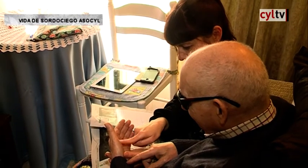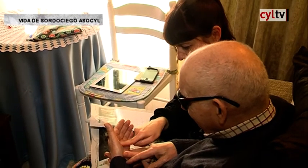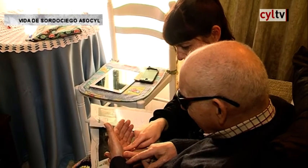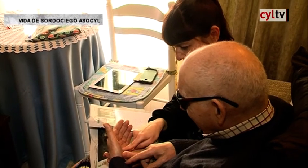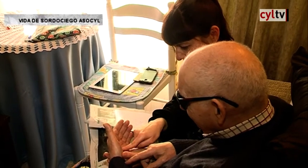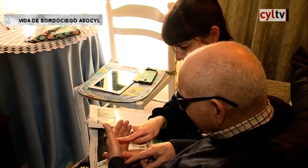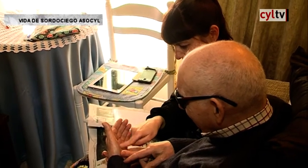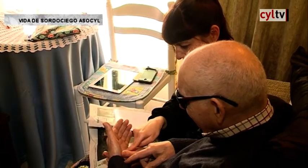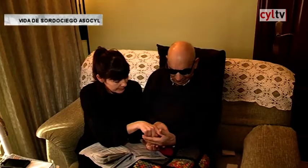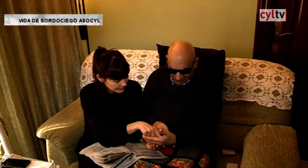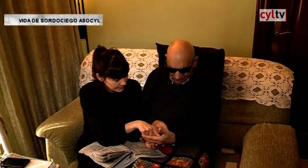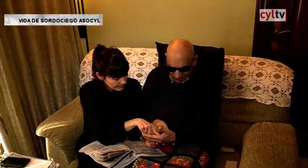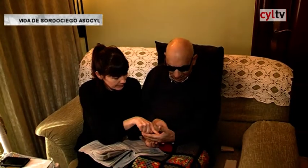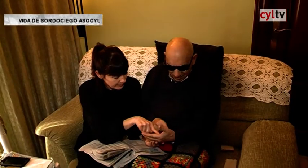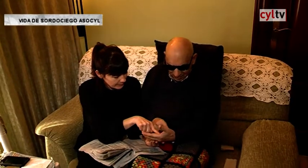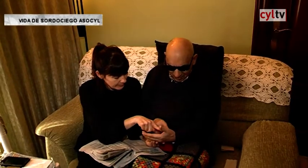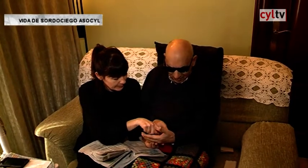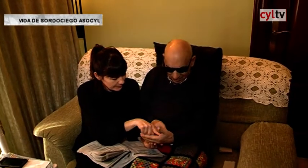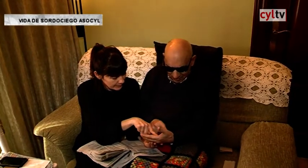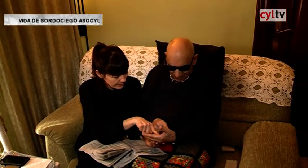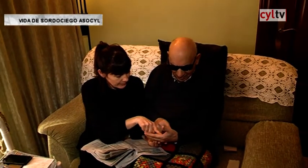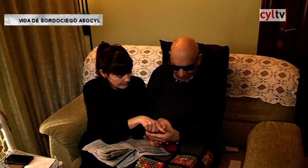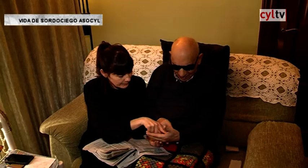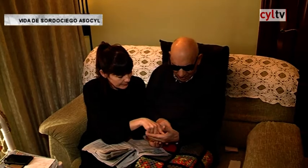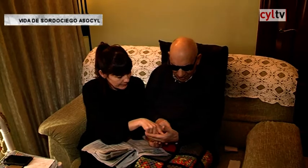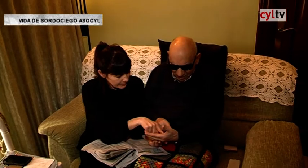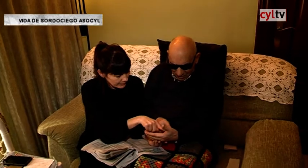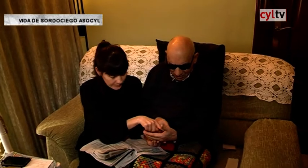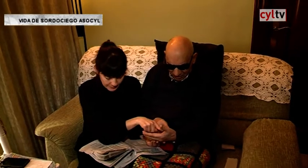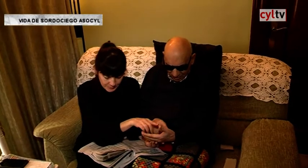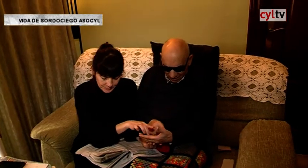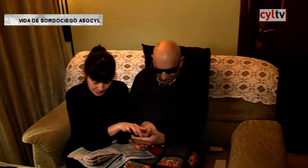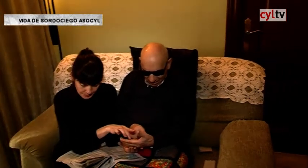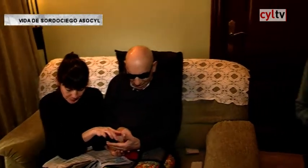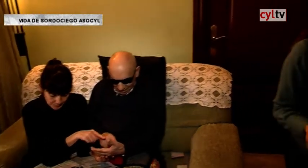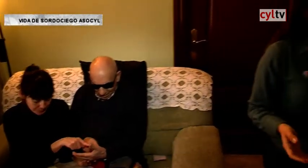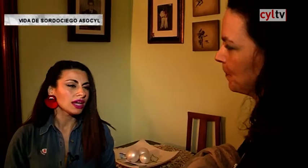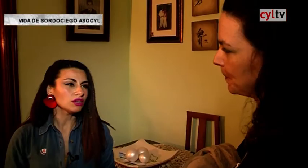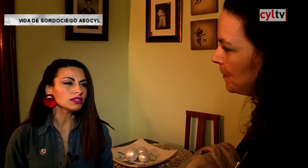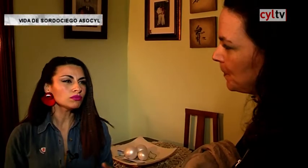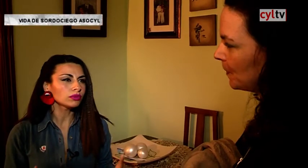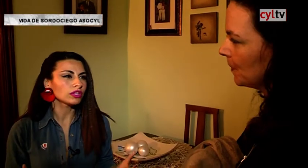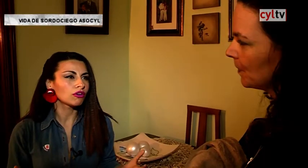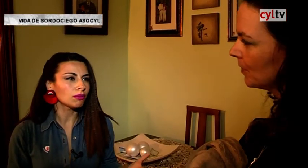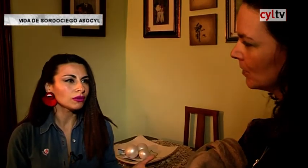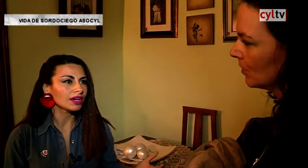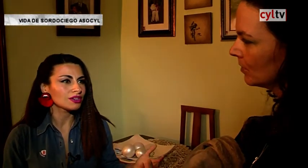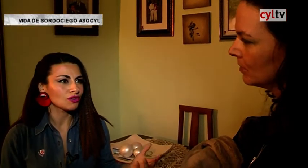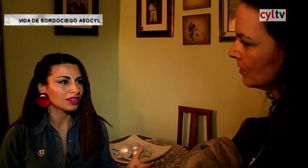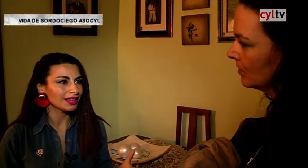cobertura integral. Bueno, tienen asistencia a domicilio gracias a lo que ha luchado la asociación. ¿Y no ves un poco incómodo que la sociedad no